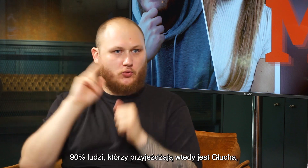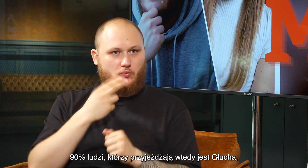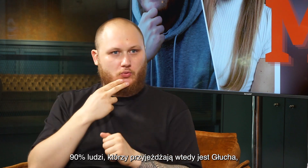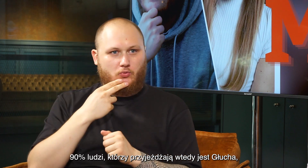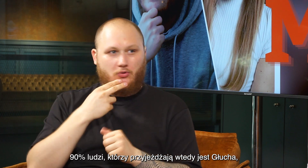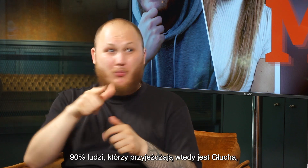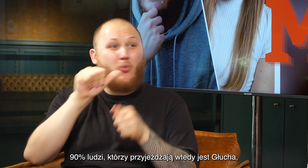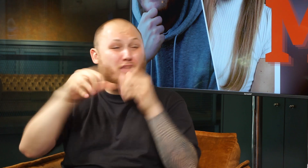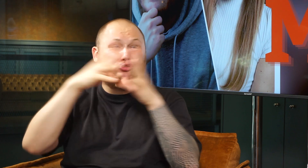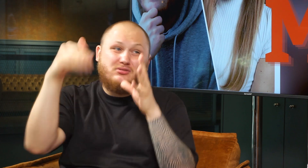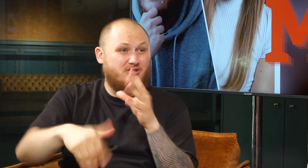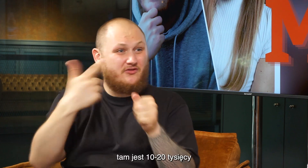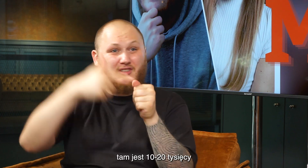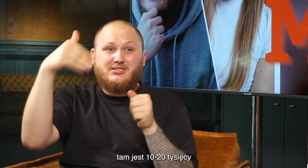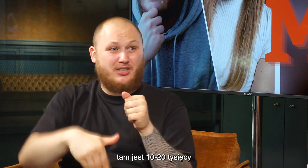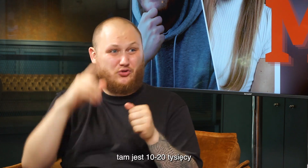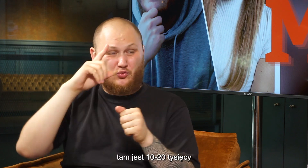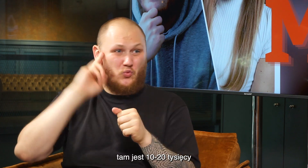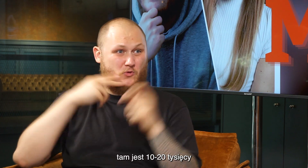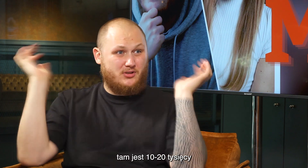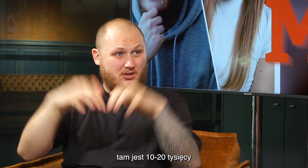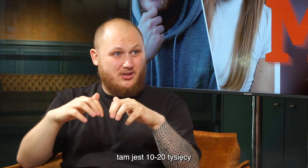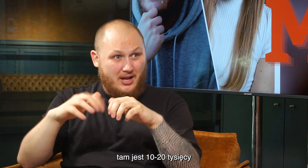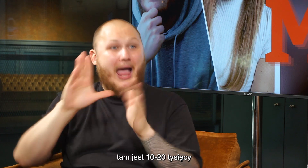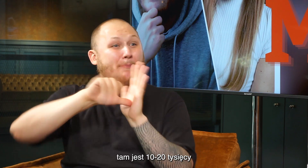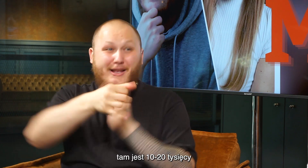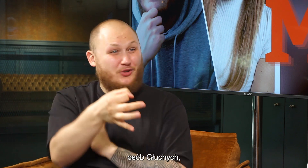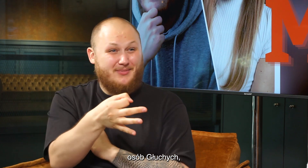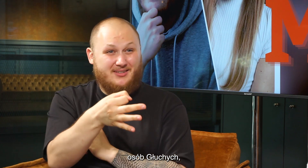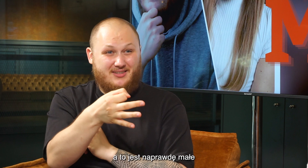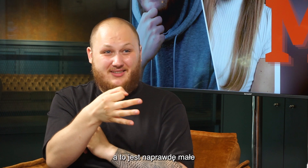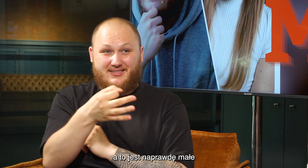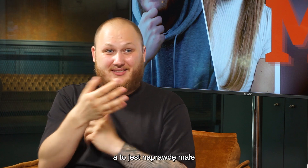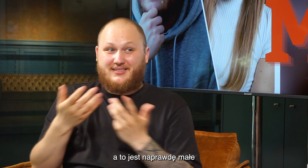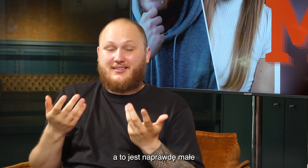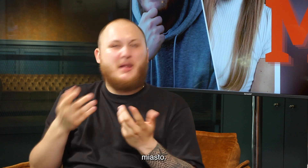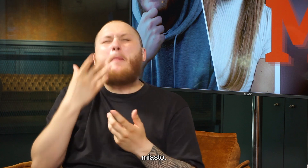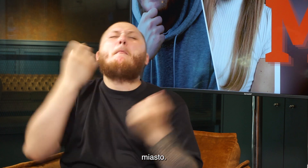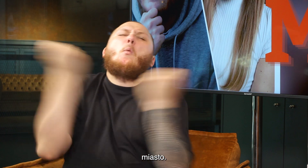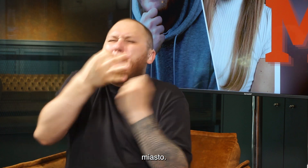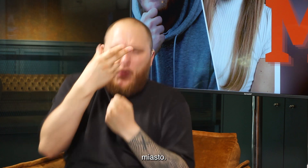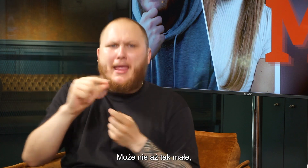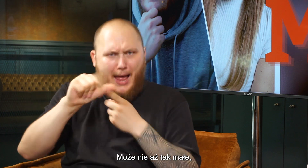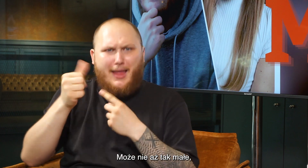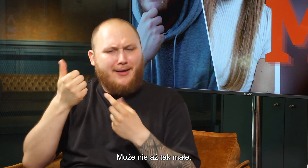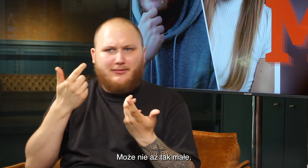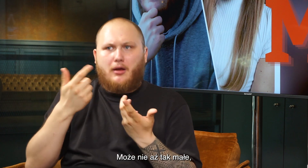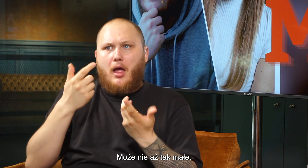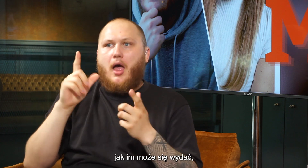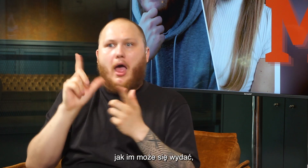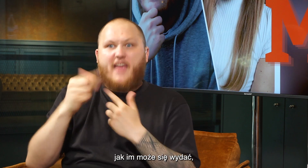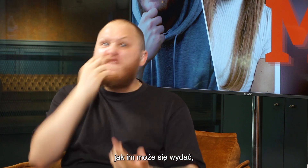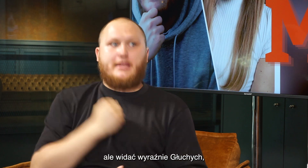90% społeczeństwa wtedy jest głucha. Tam jest 10-20 tysięcy osób głuchych, a to jest naprawdę malutkie miasteczko. Może nie aż